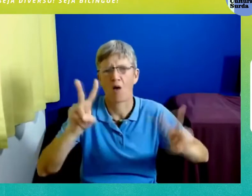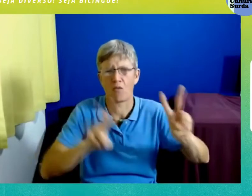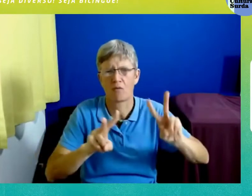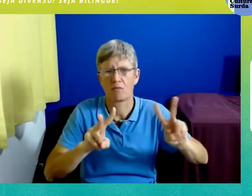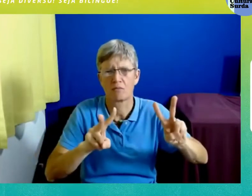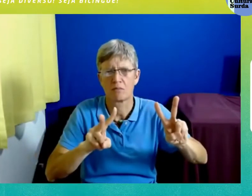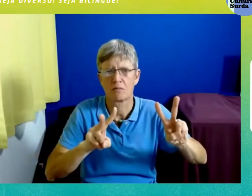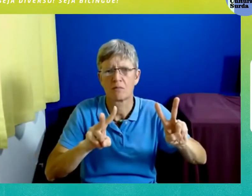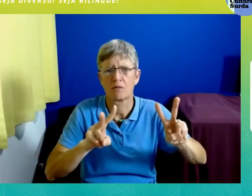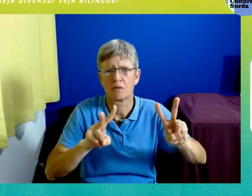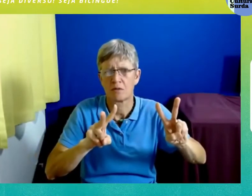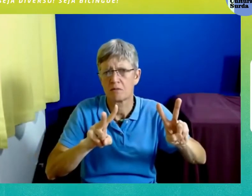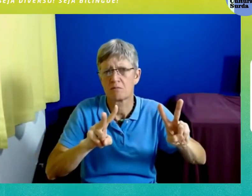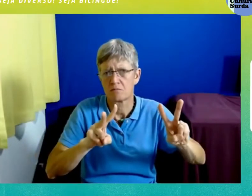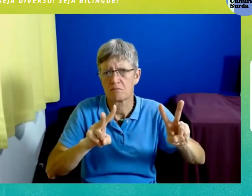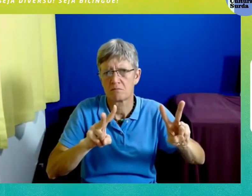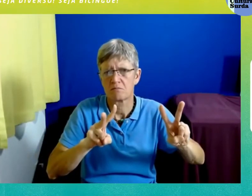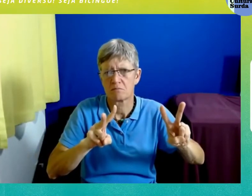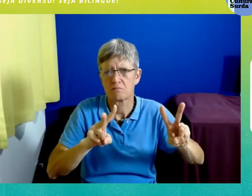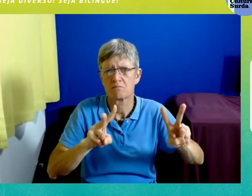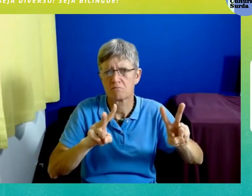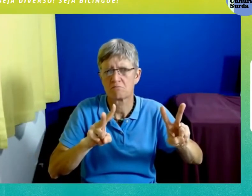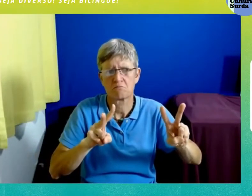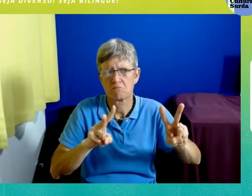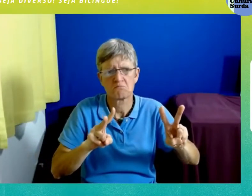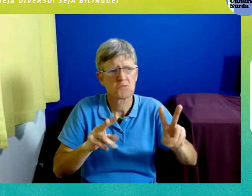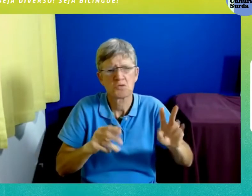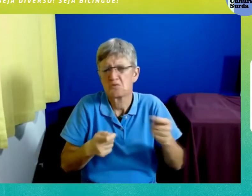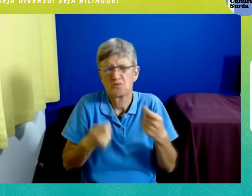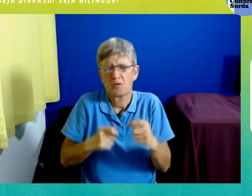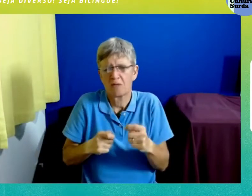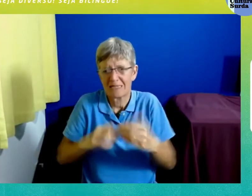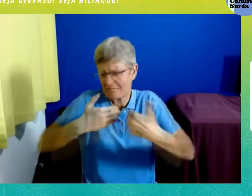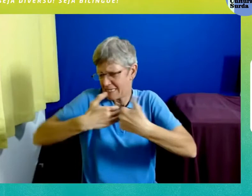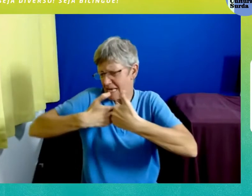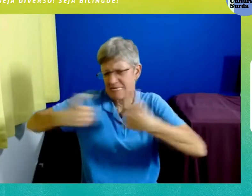de sinais e ele também tem a questão visual.